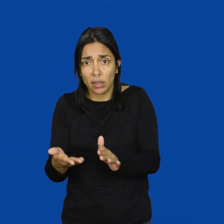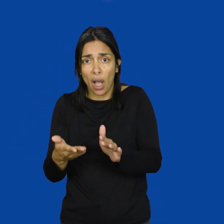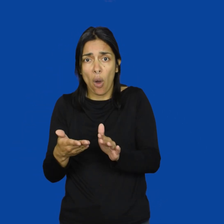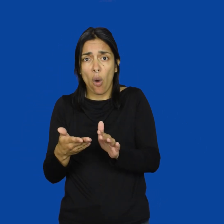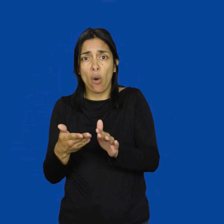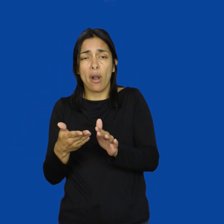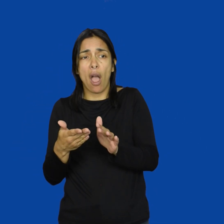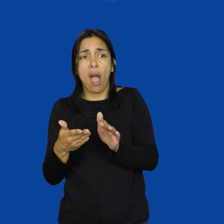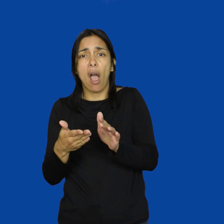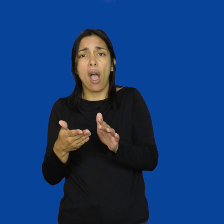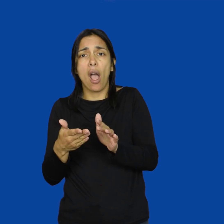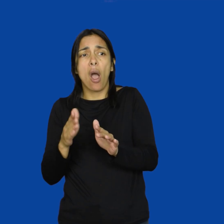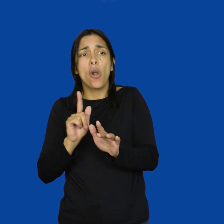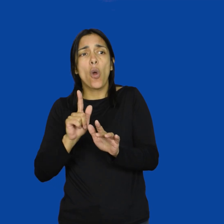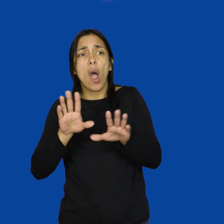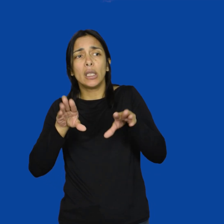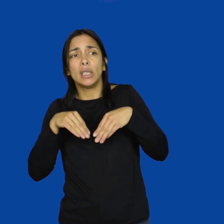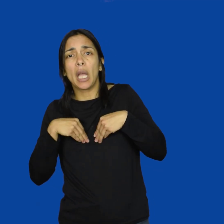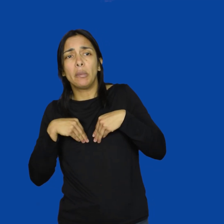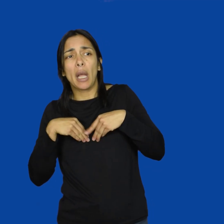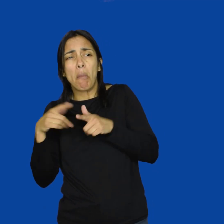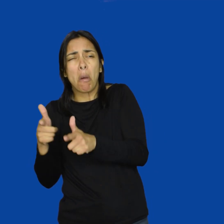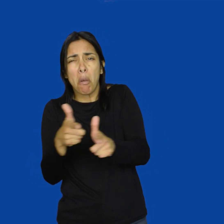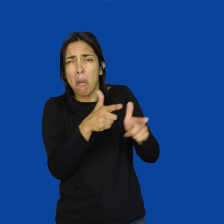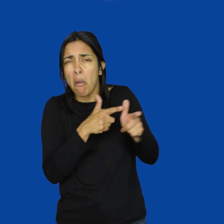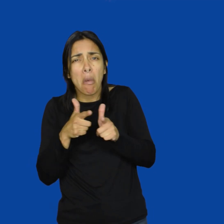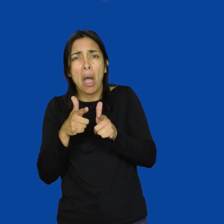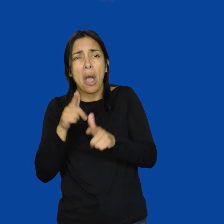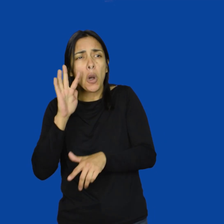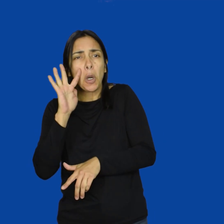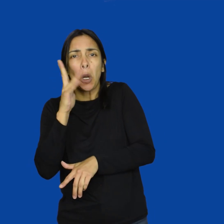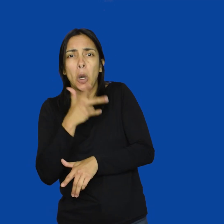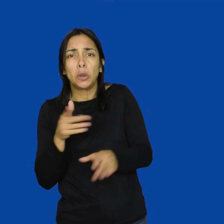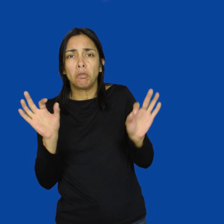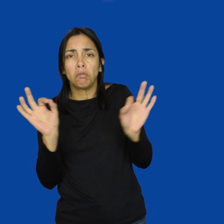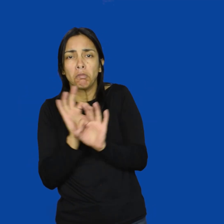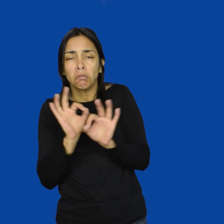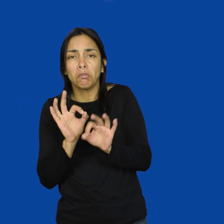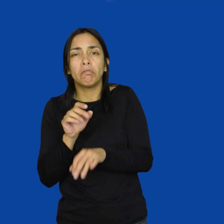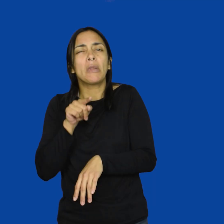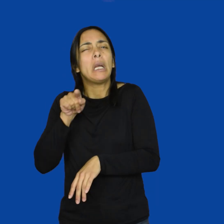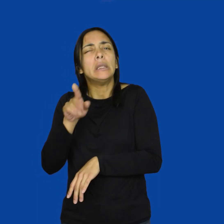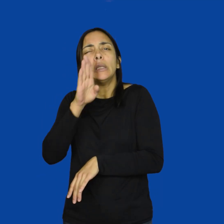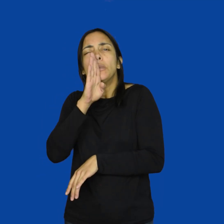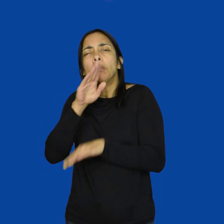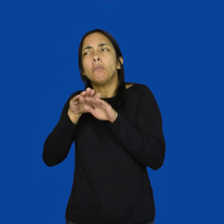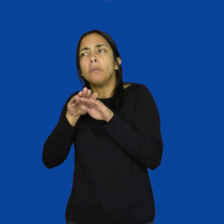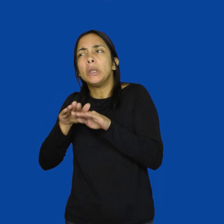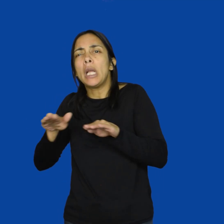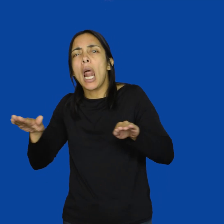que se llevaron a cabo contra un grupo social inocente. Ese silencio dejó un trauma que resonó como un